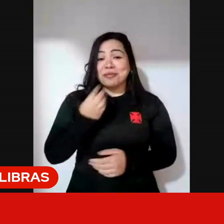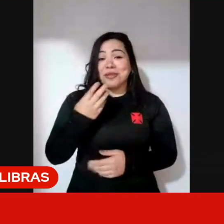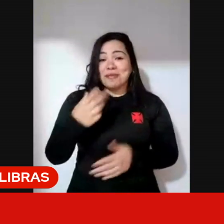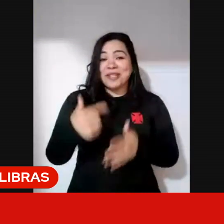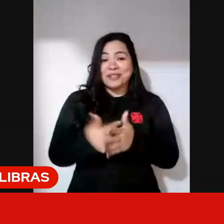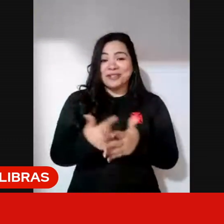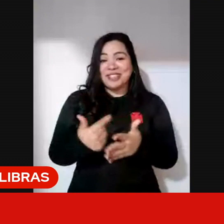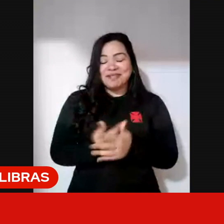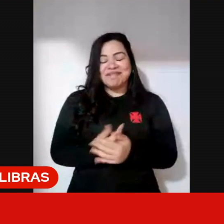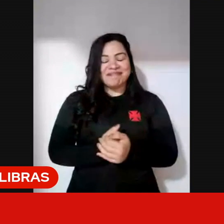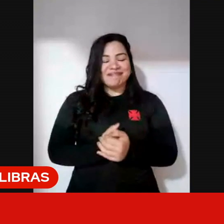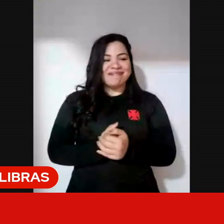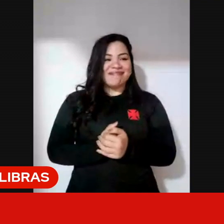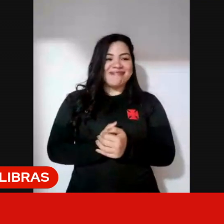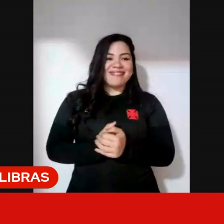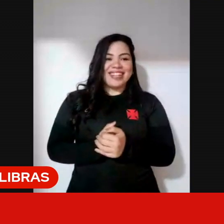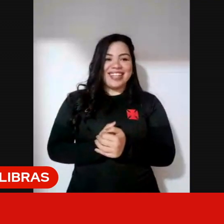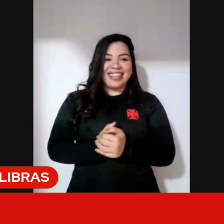Muito boa pergunta.